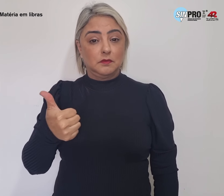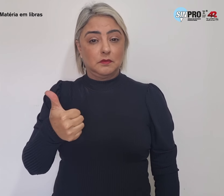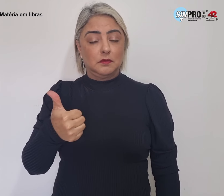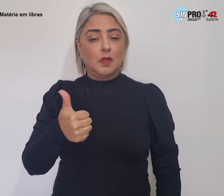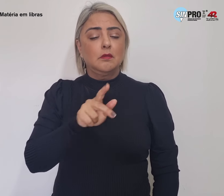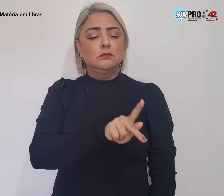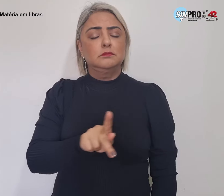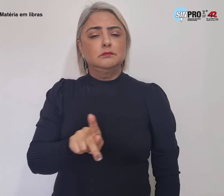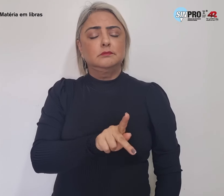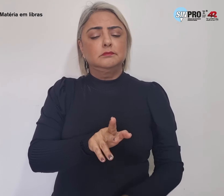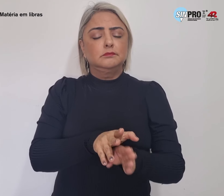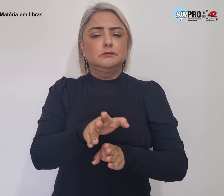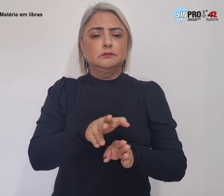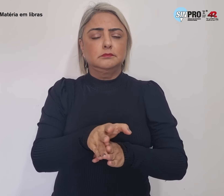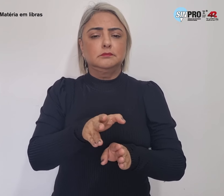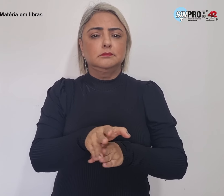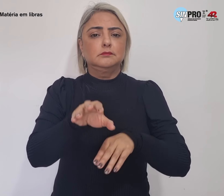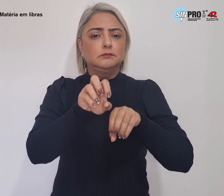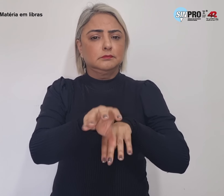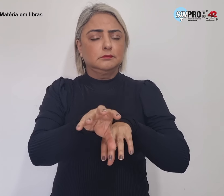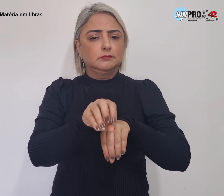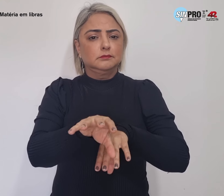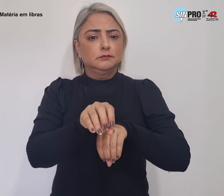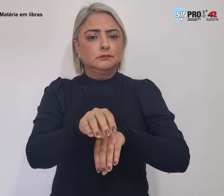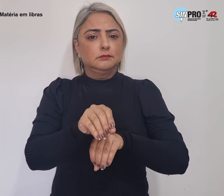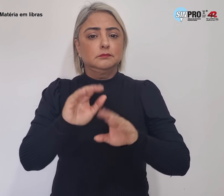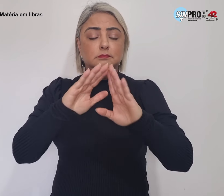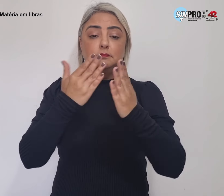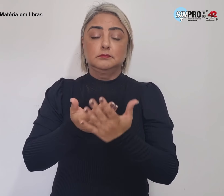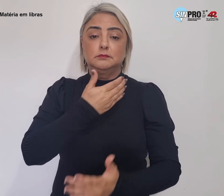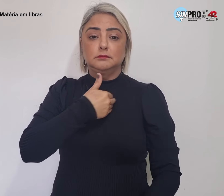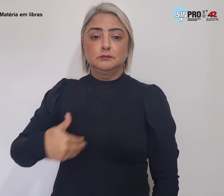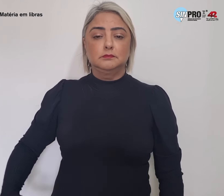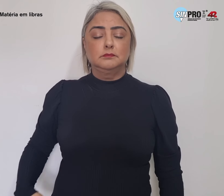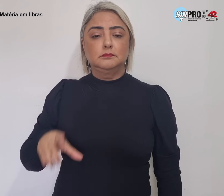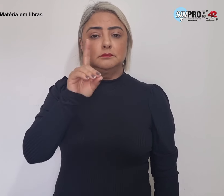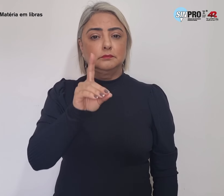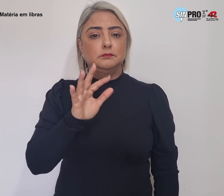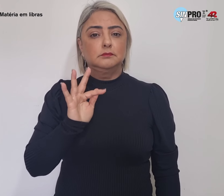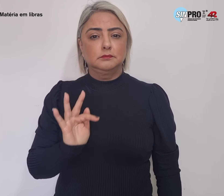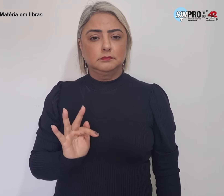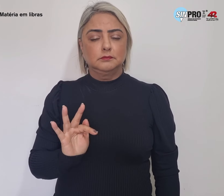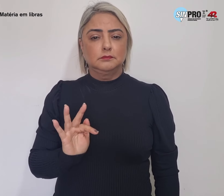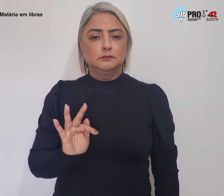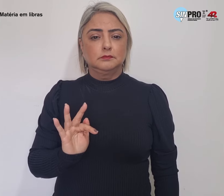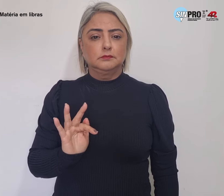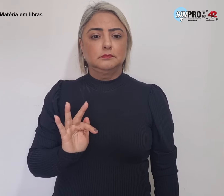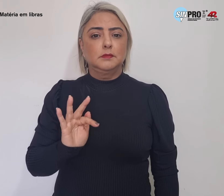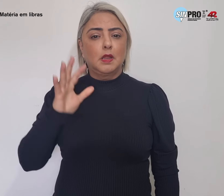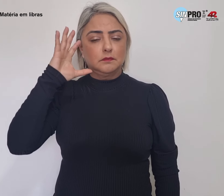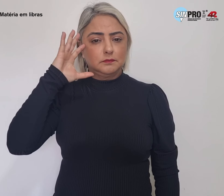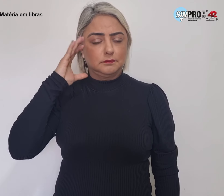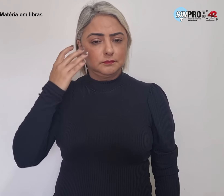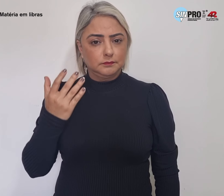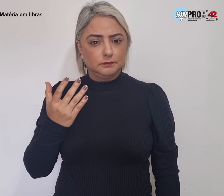educacionais das escolas públicas do Distrito Federal decidiram decretar Estado Permanente